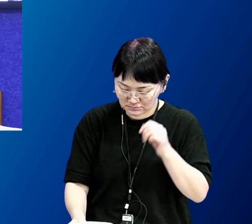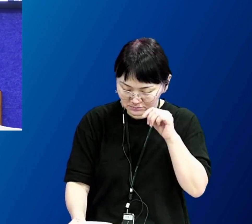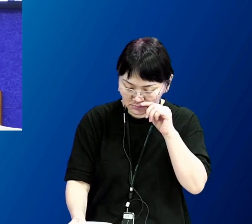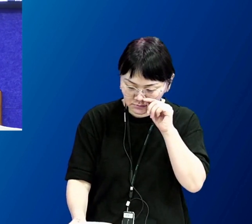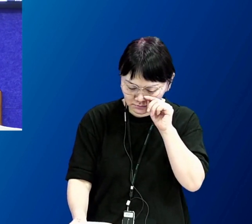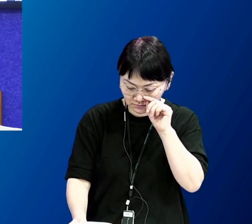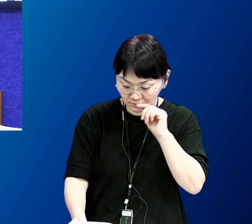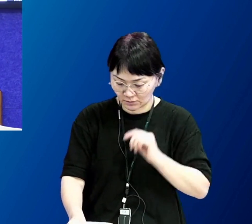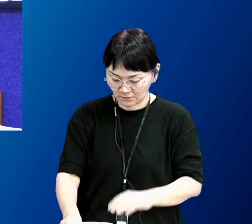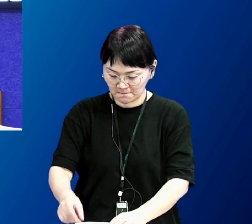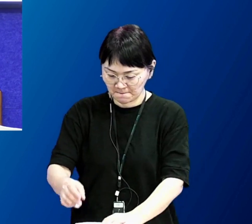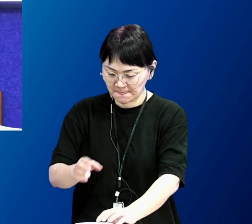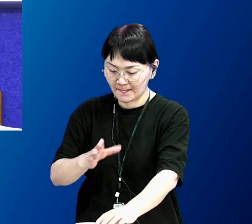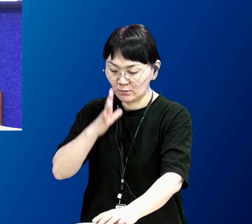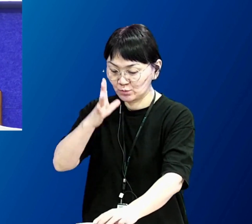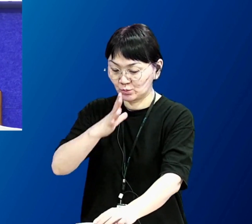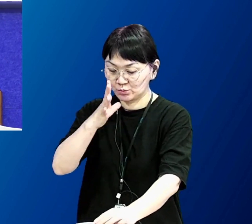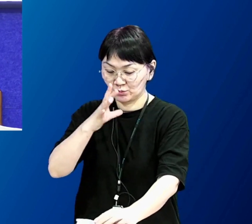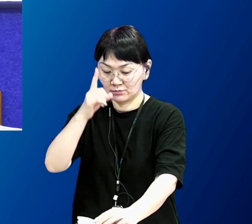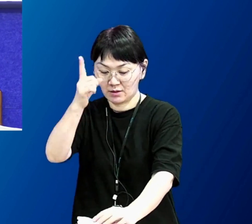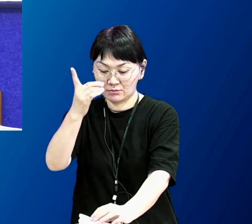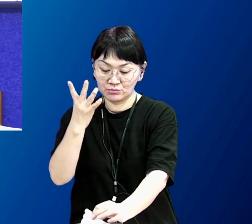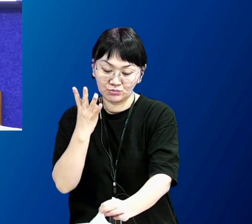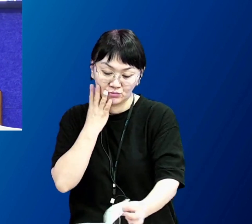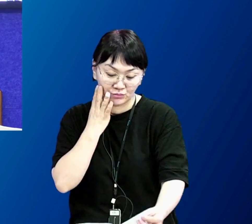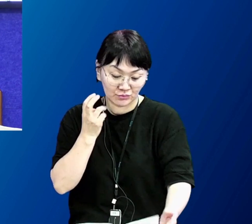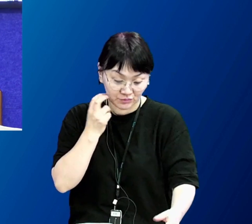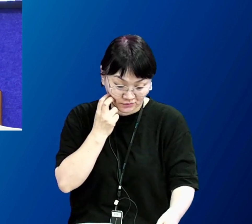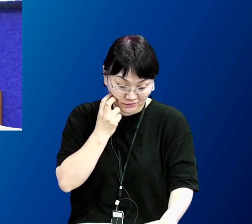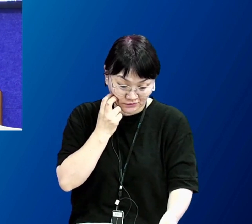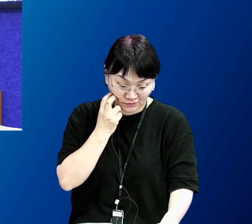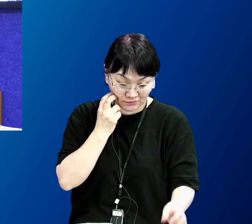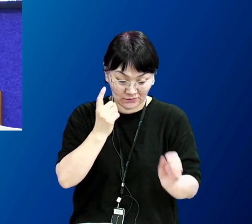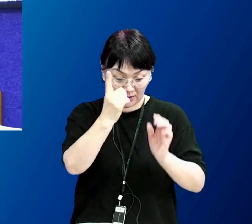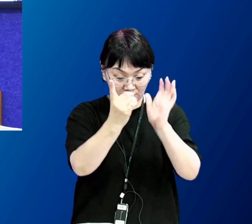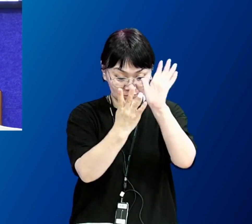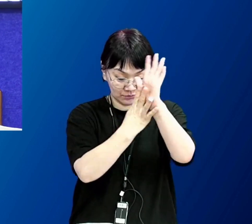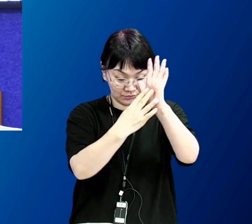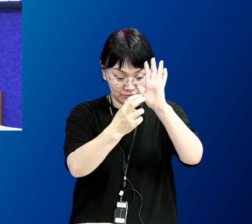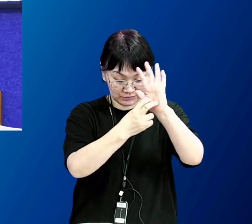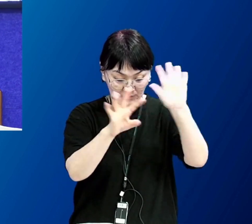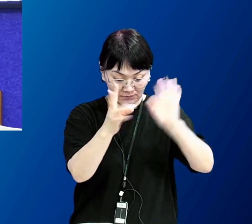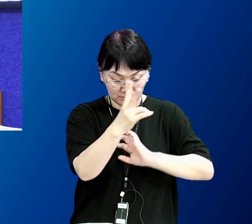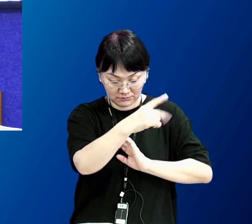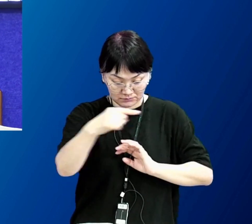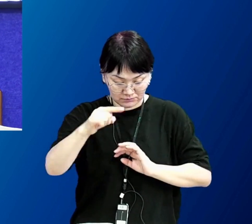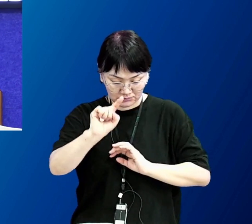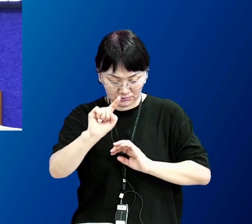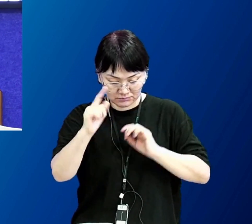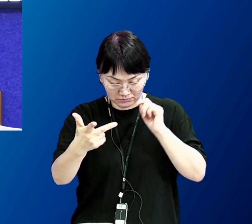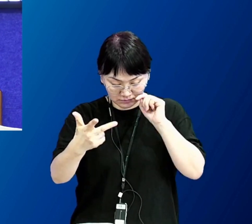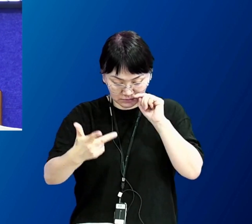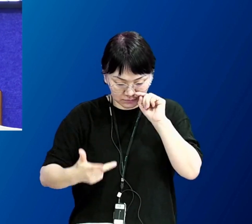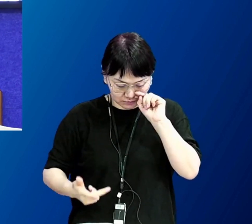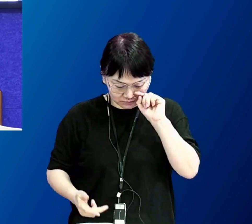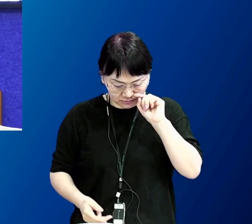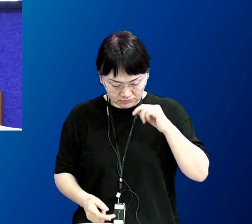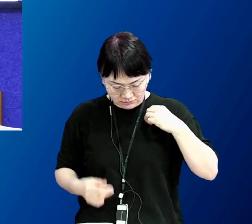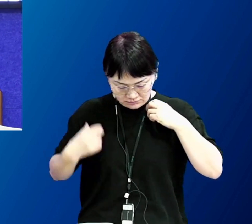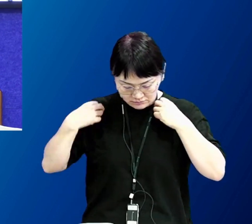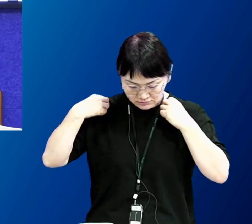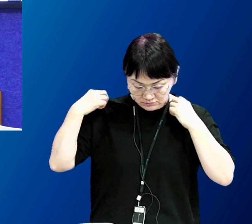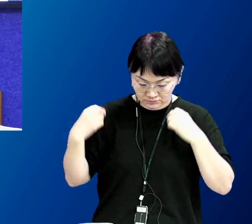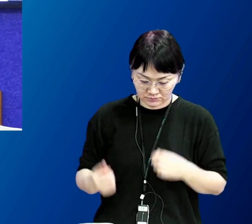Дуулал 19-ийн 12-оос 13 дугаар ишлэлөө.